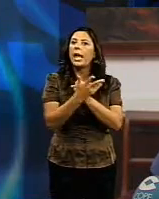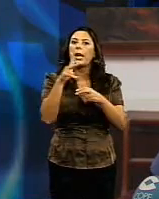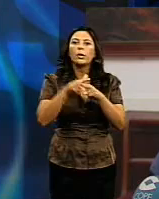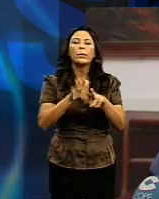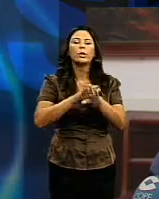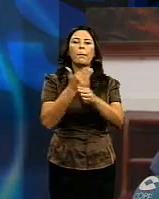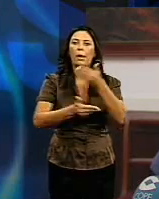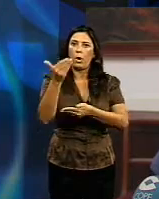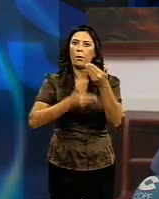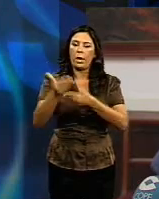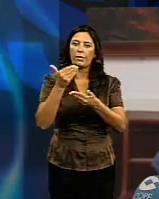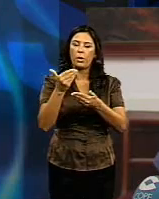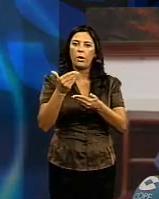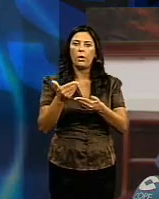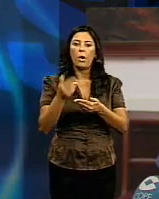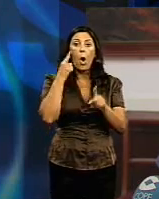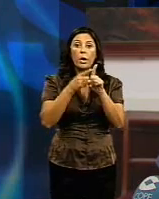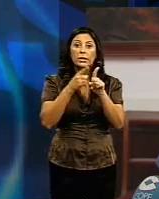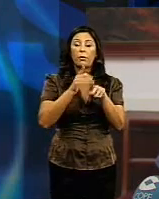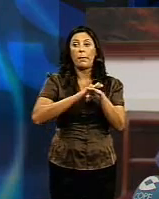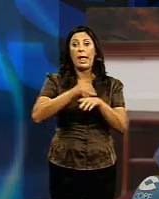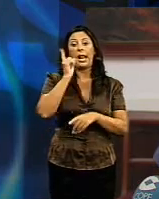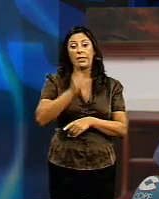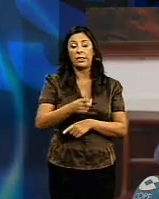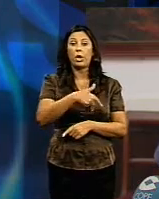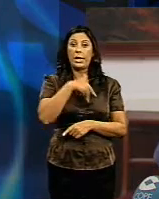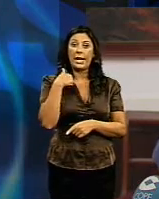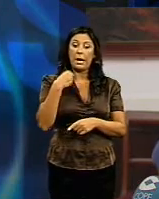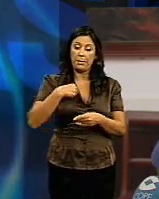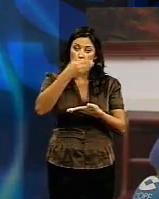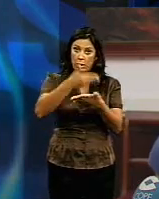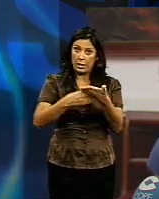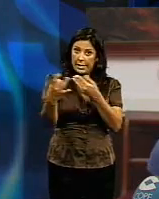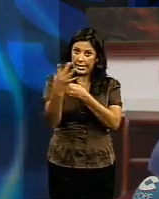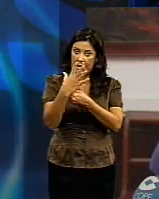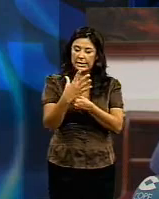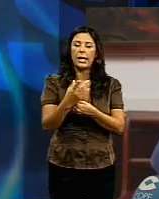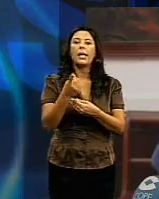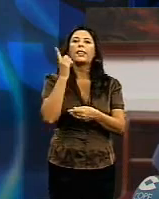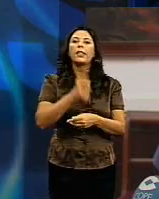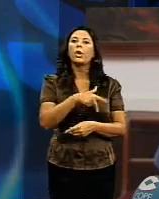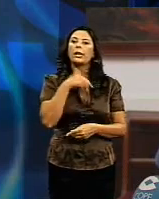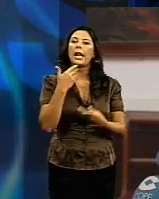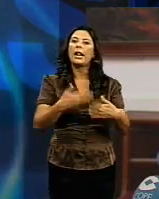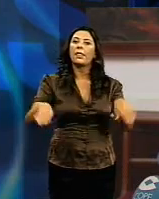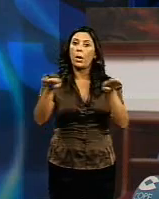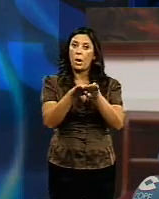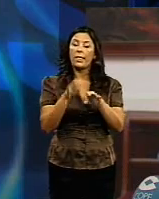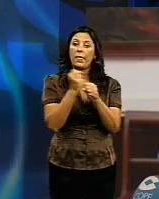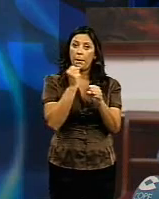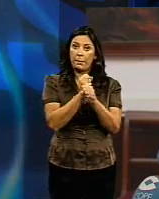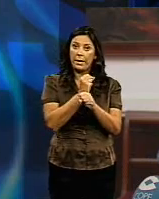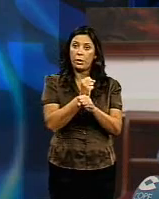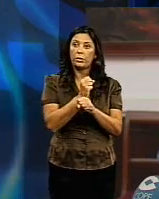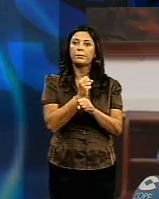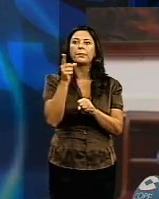de colaboración que permita a la Dirección General que nos remite la carta, la Dirección General para la Igualdad en el Empleo,